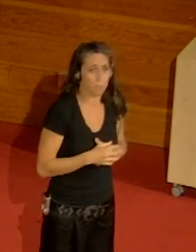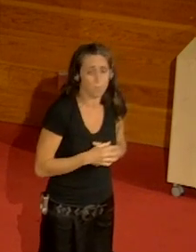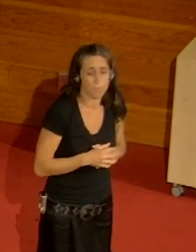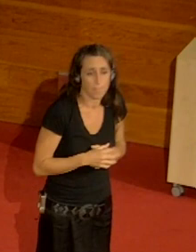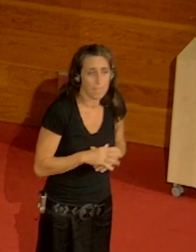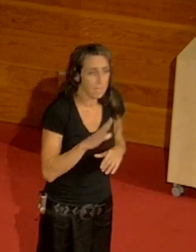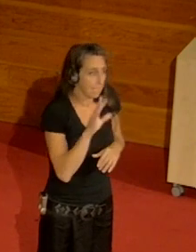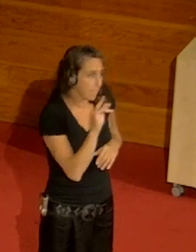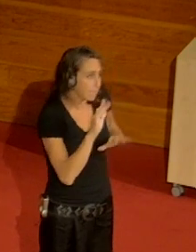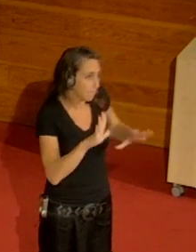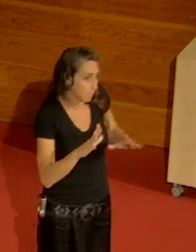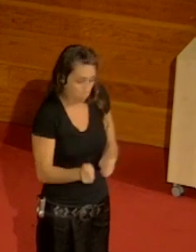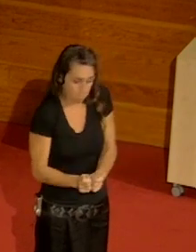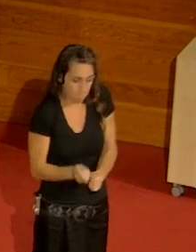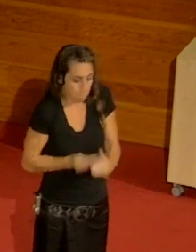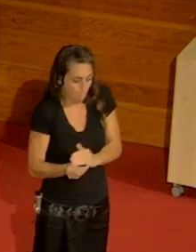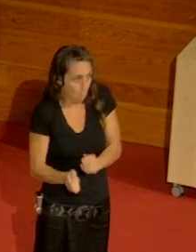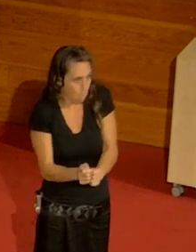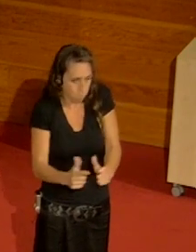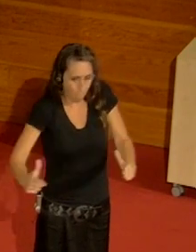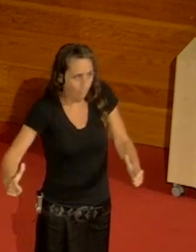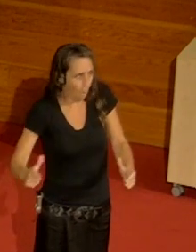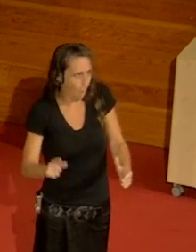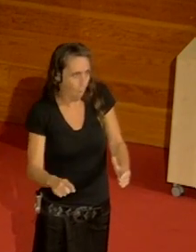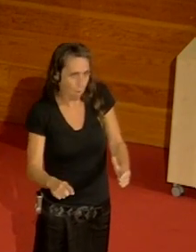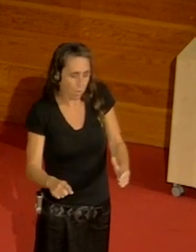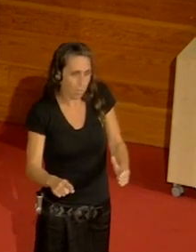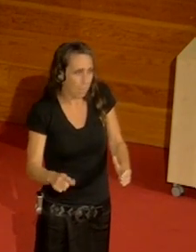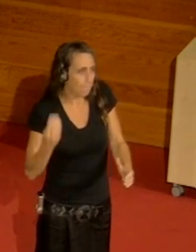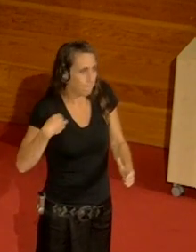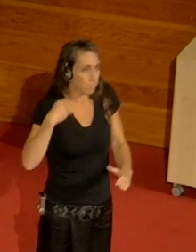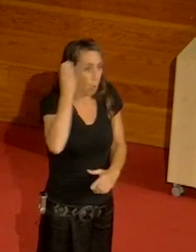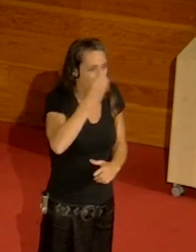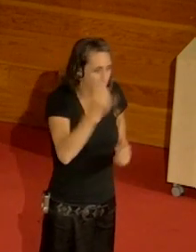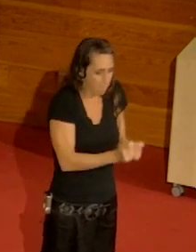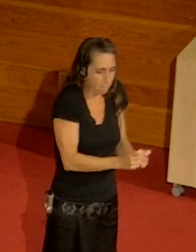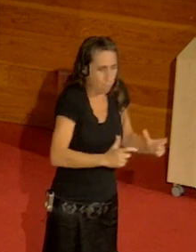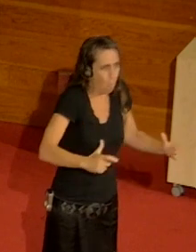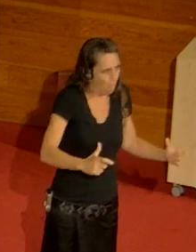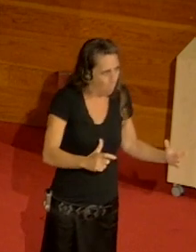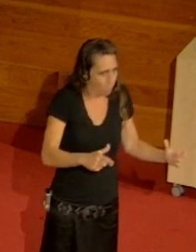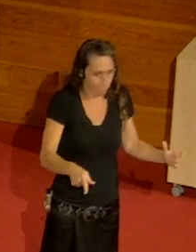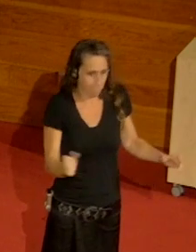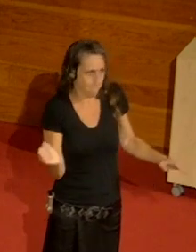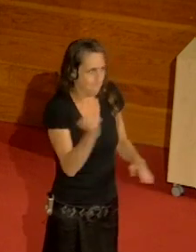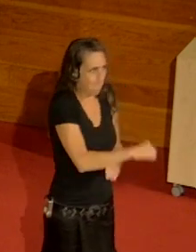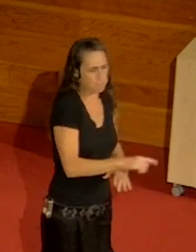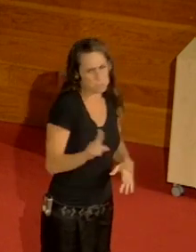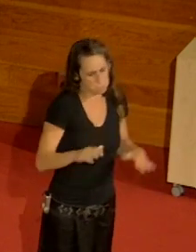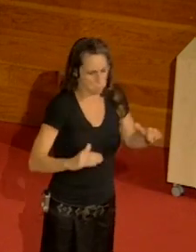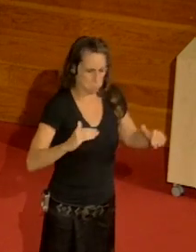natalidad ha neutralizado la bomba demográfica árabe que llamaba Bueno pero están muy Igualados no hay tanta